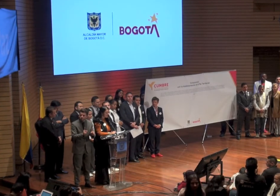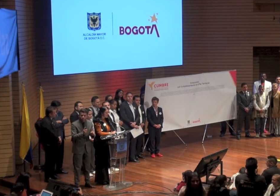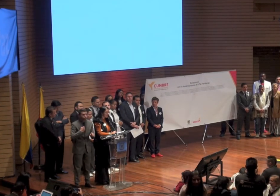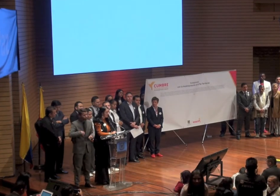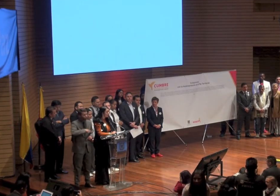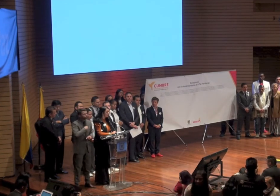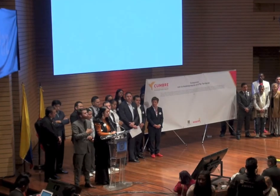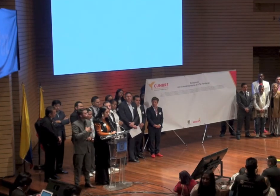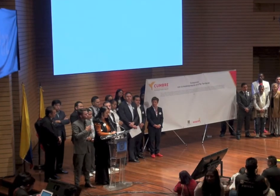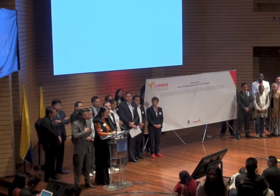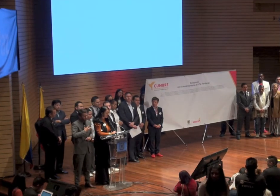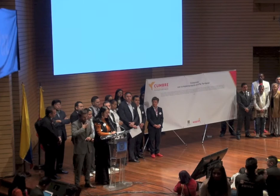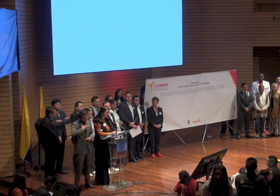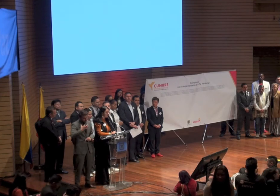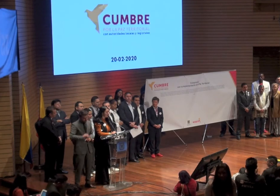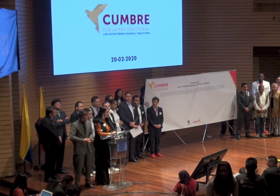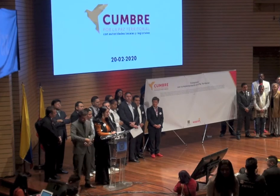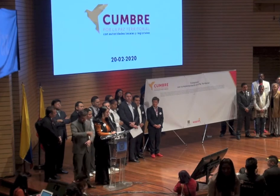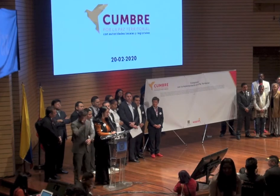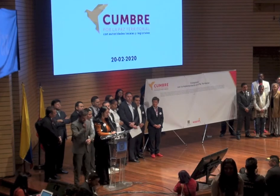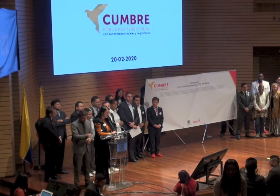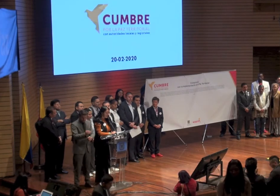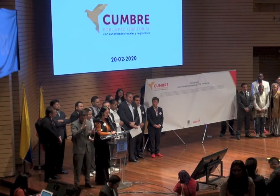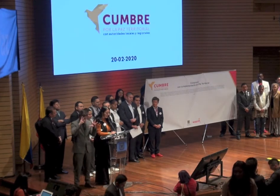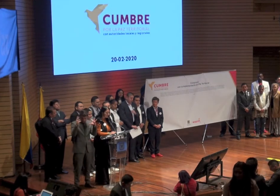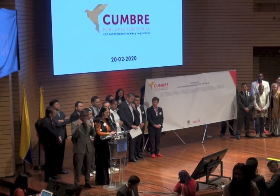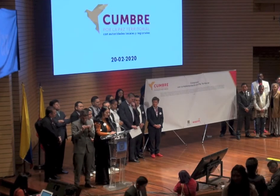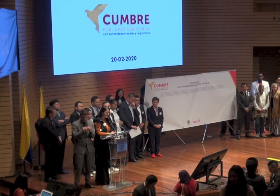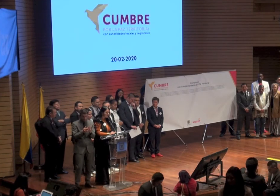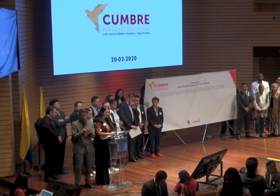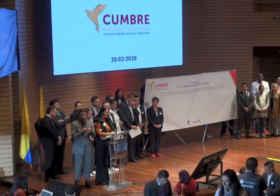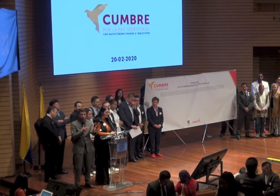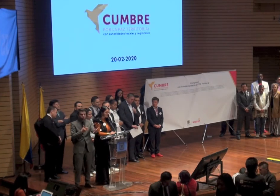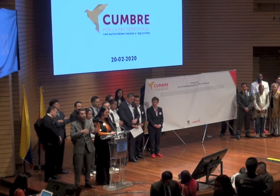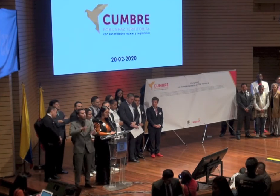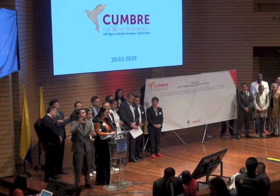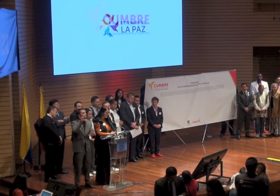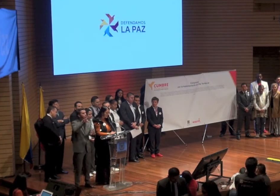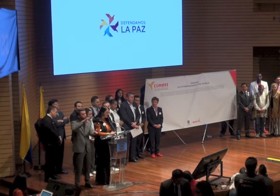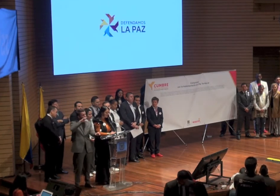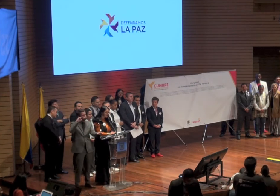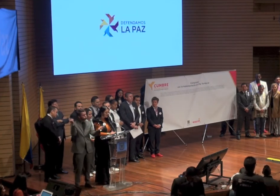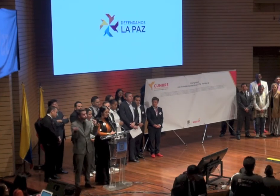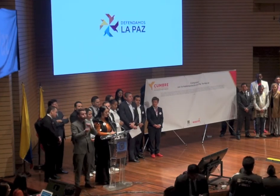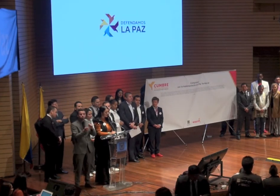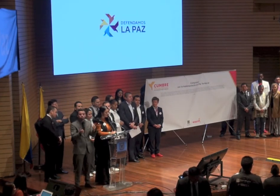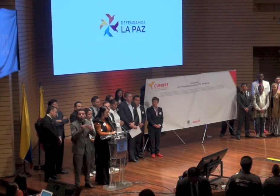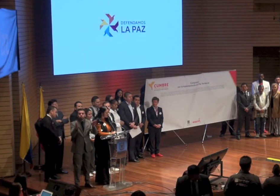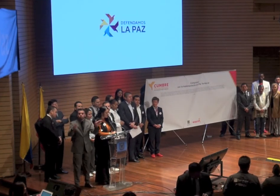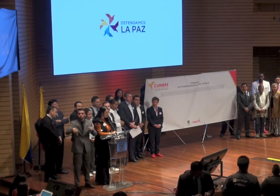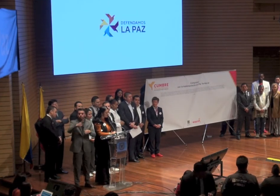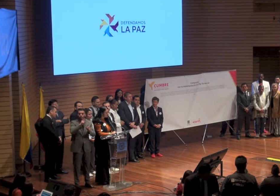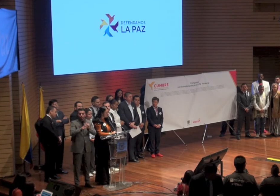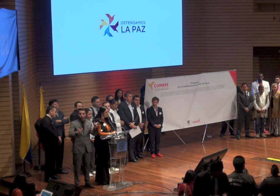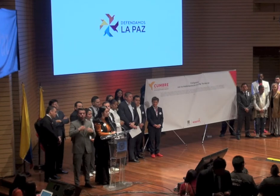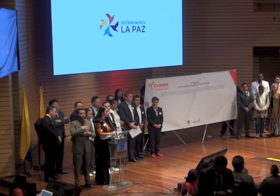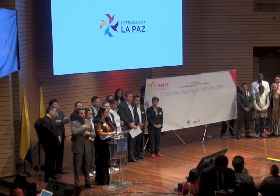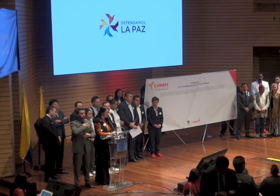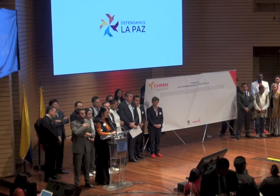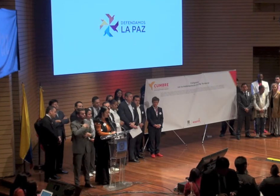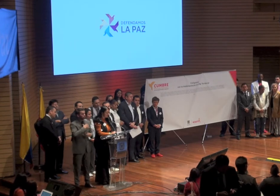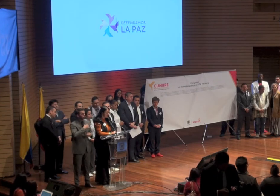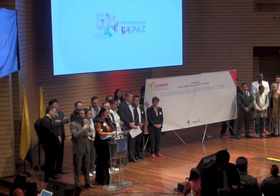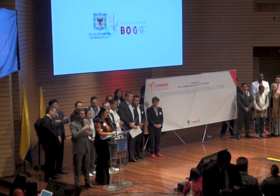convencidos de que el acuerdo está cambiando el país, ampliando la participación ciudadana, promoviendo la construcción